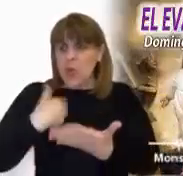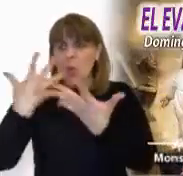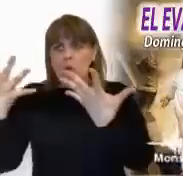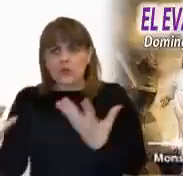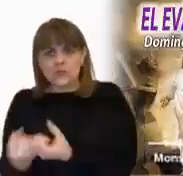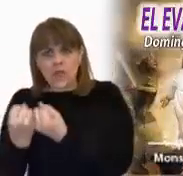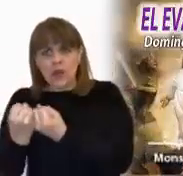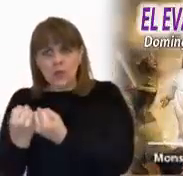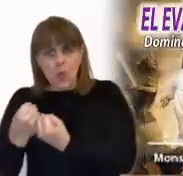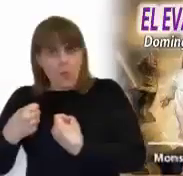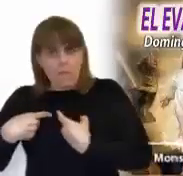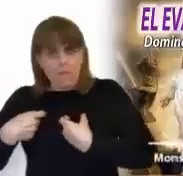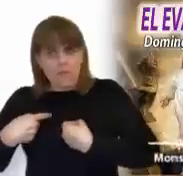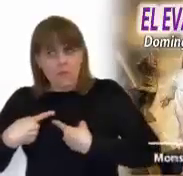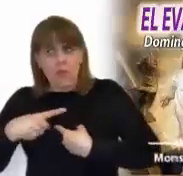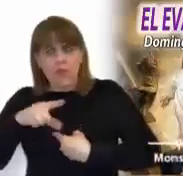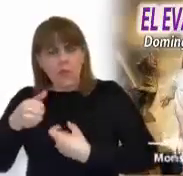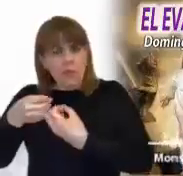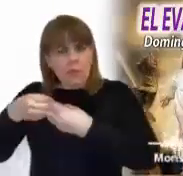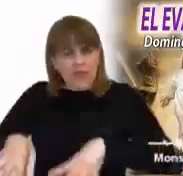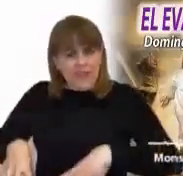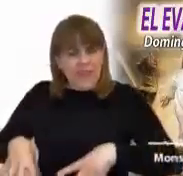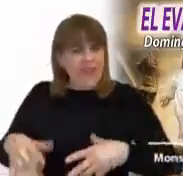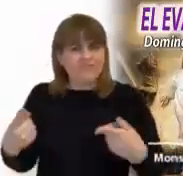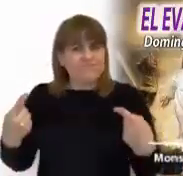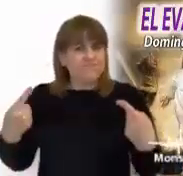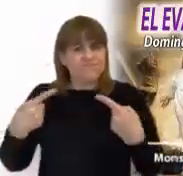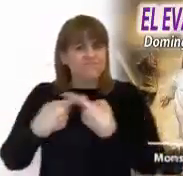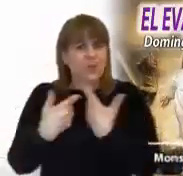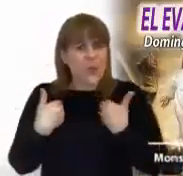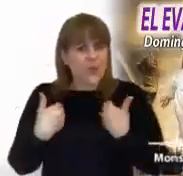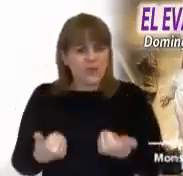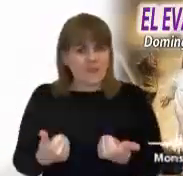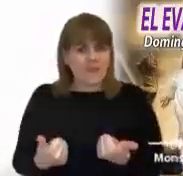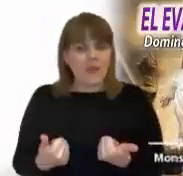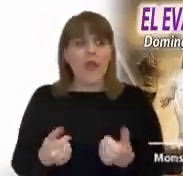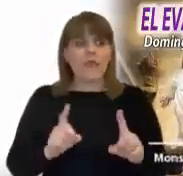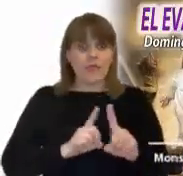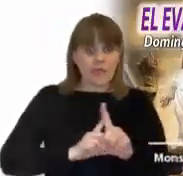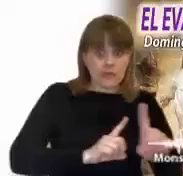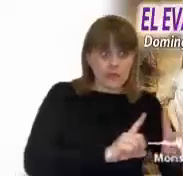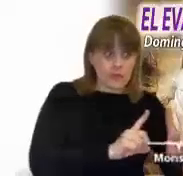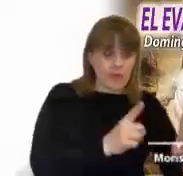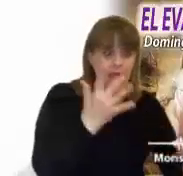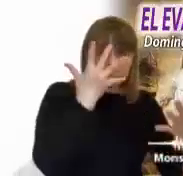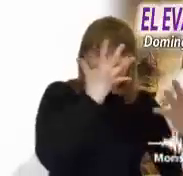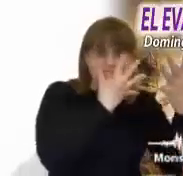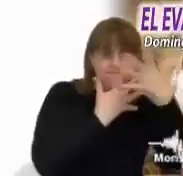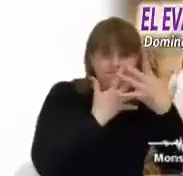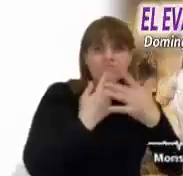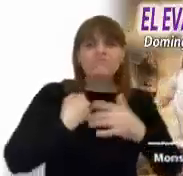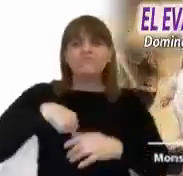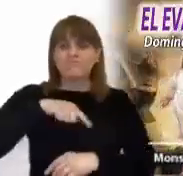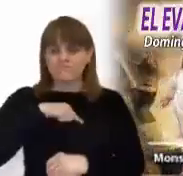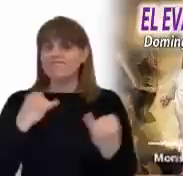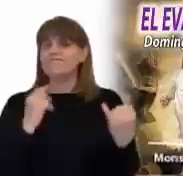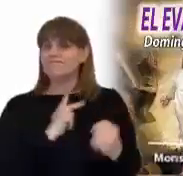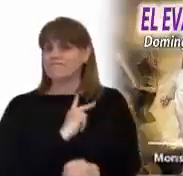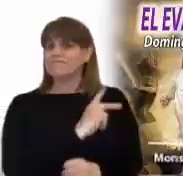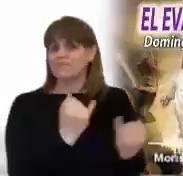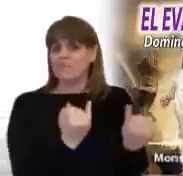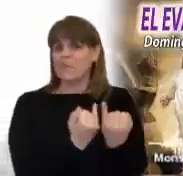mismo se perderá. Hay desconcierto entre los discípulos y hay desconcierto entre nosotros